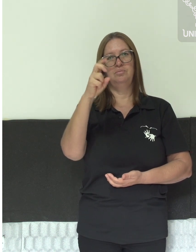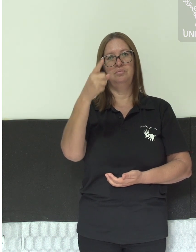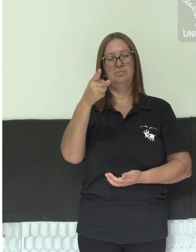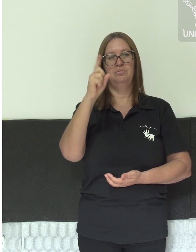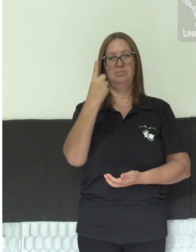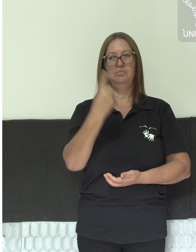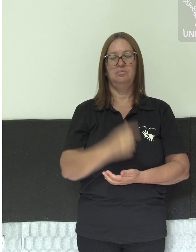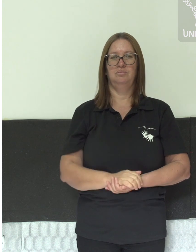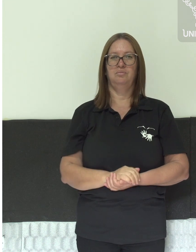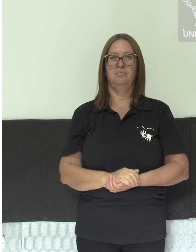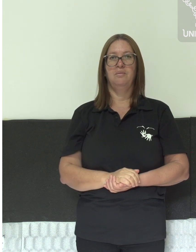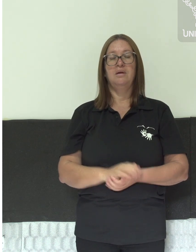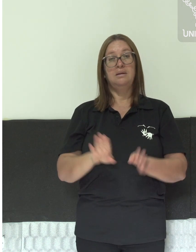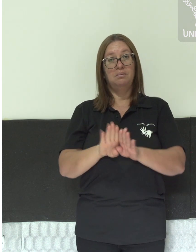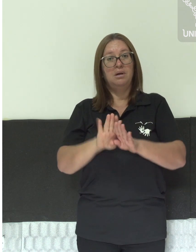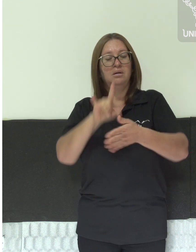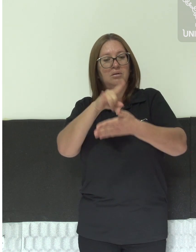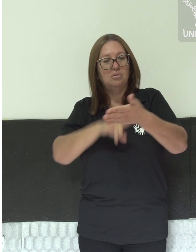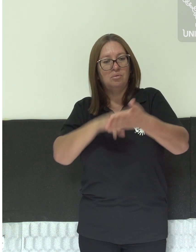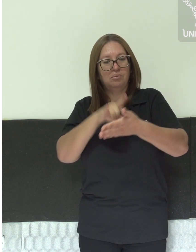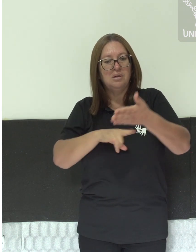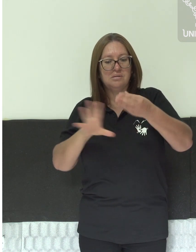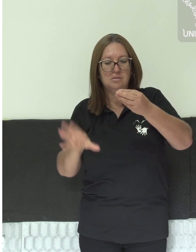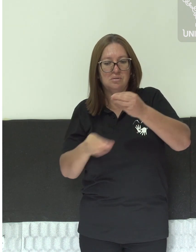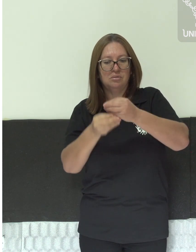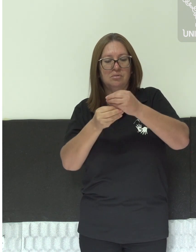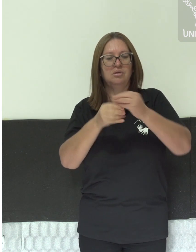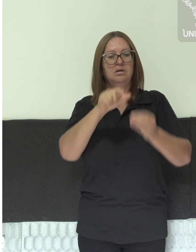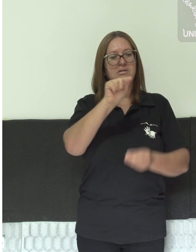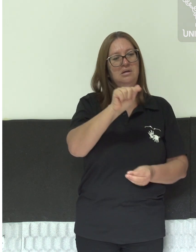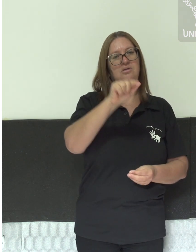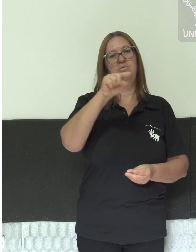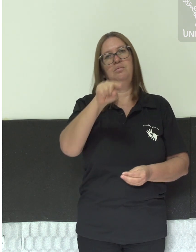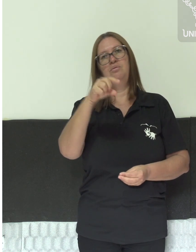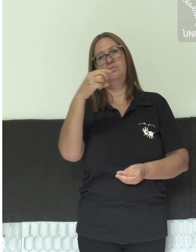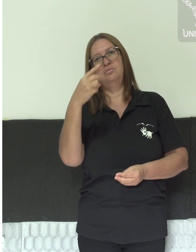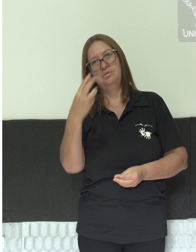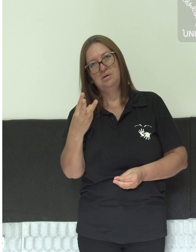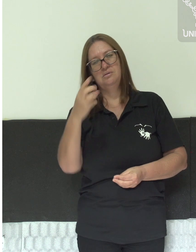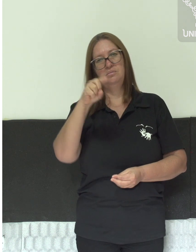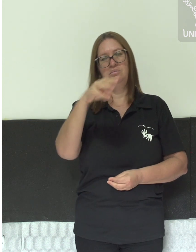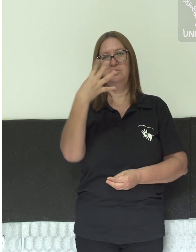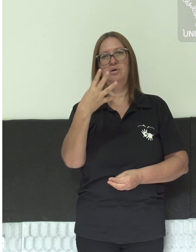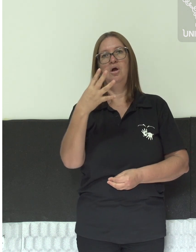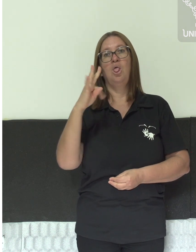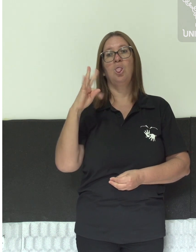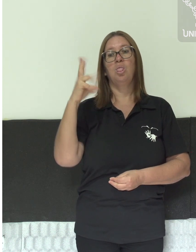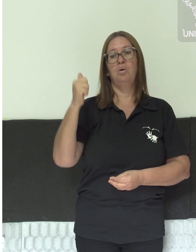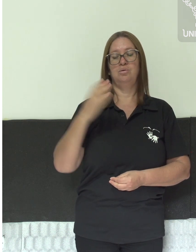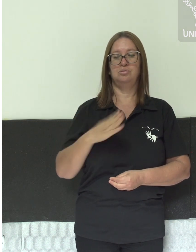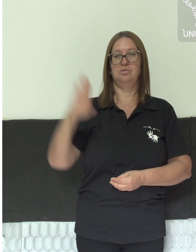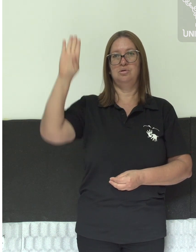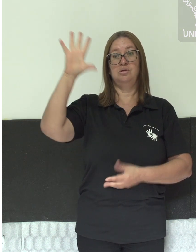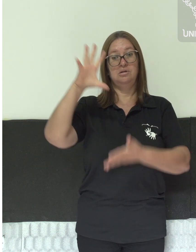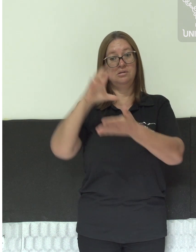7.3.5.1. Além da documentação elencada no item 7.3.4, todos os candidatos inscritos